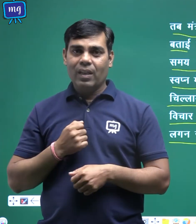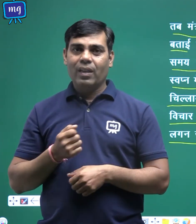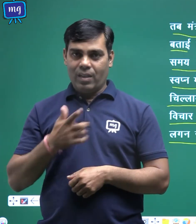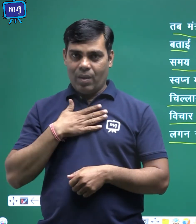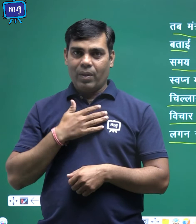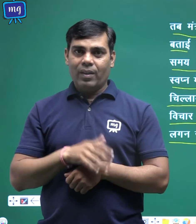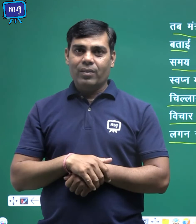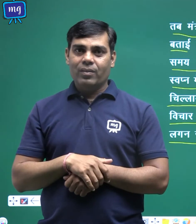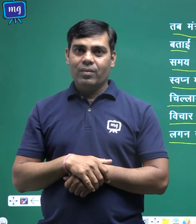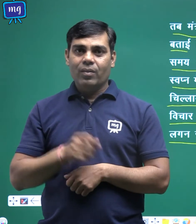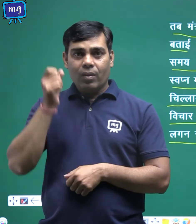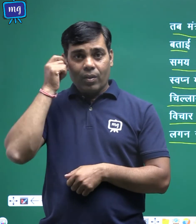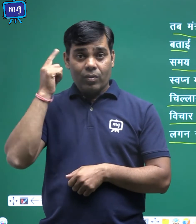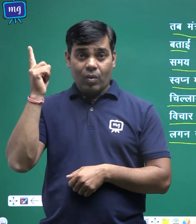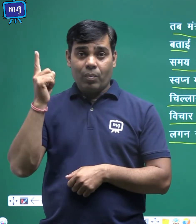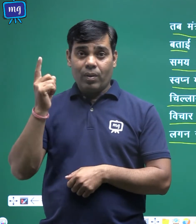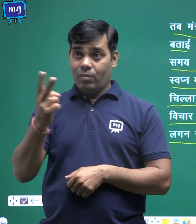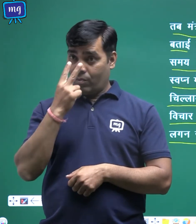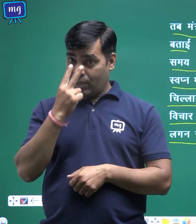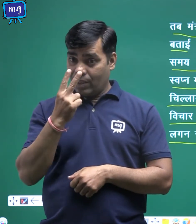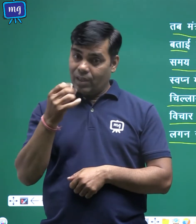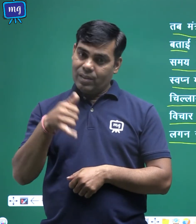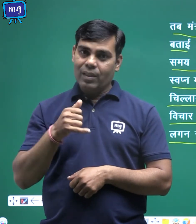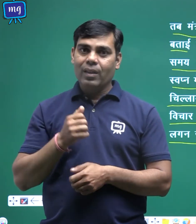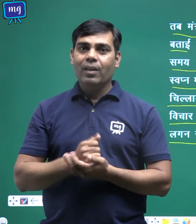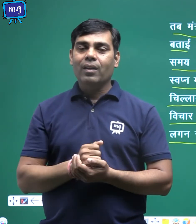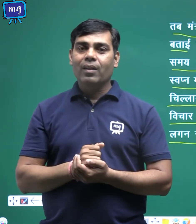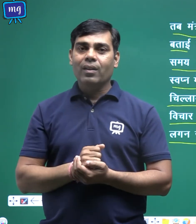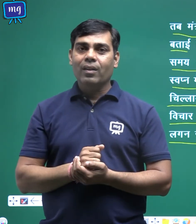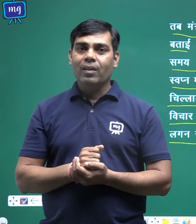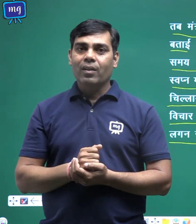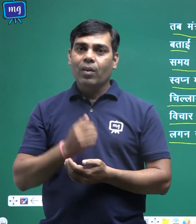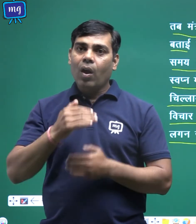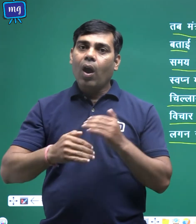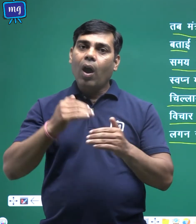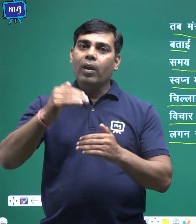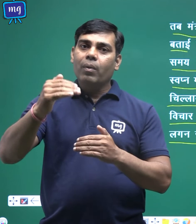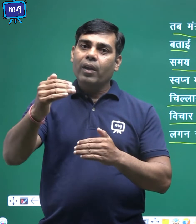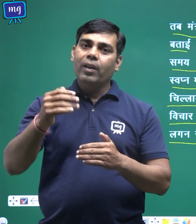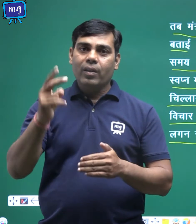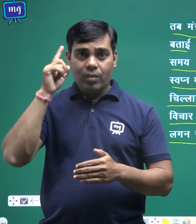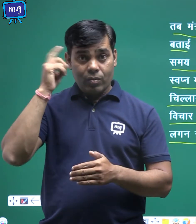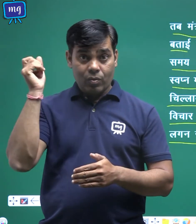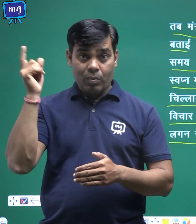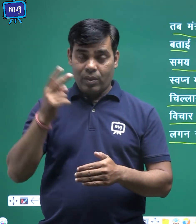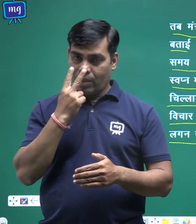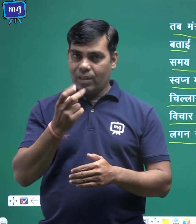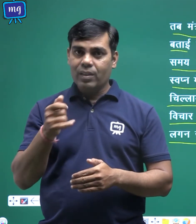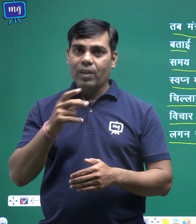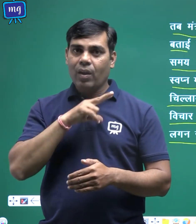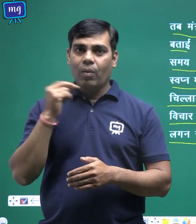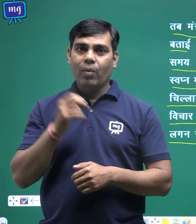हमें स्वप्न देखने चाहिए, आगे बढ़ने के स्वप्न देखने चाहिए